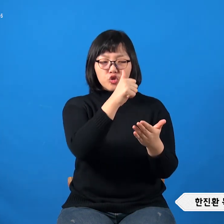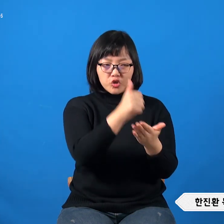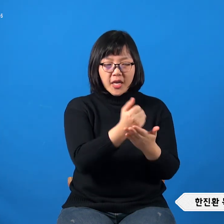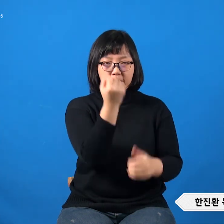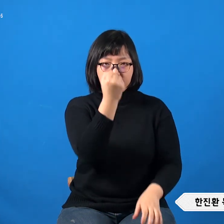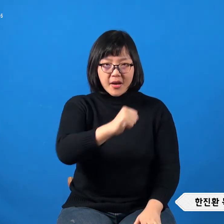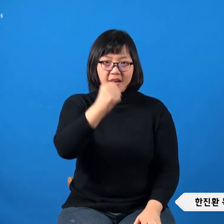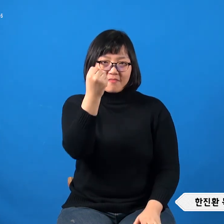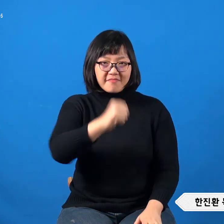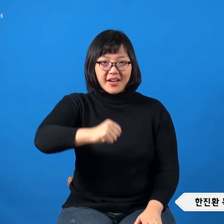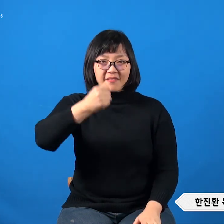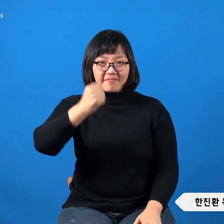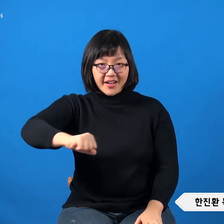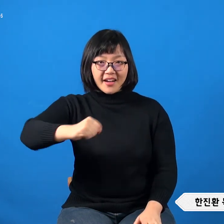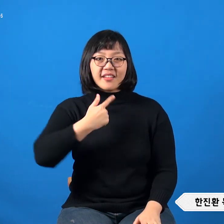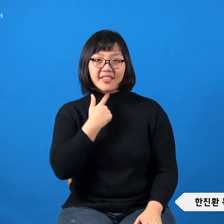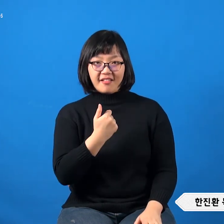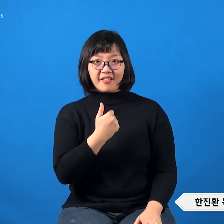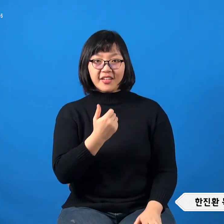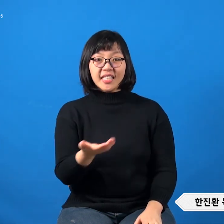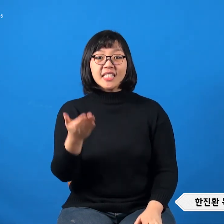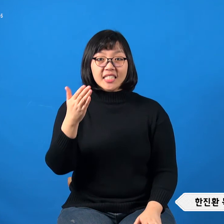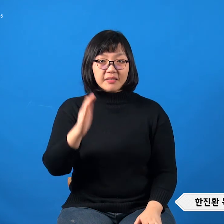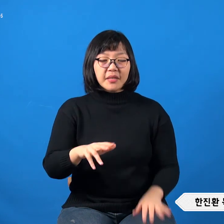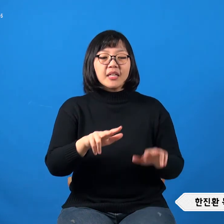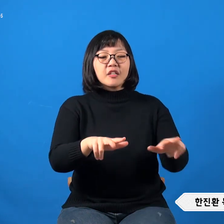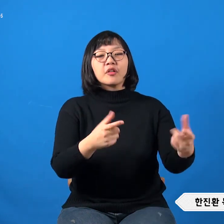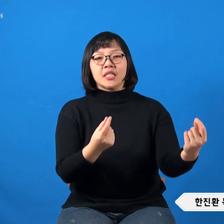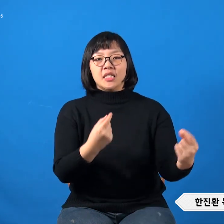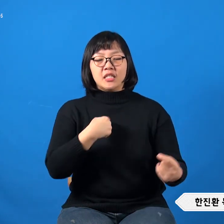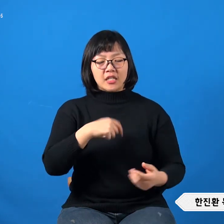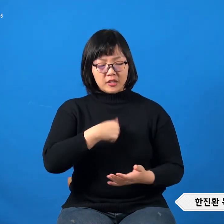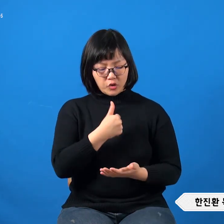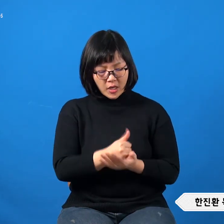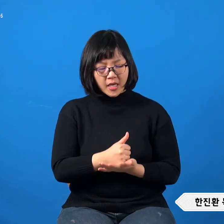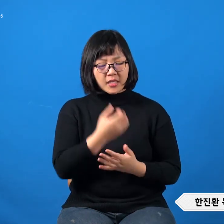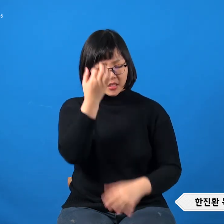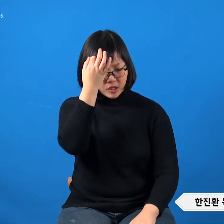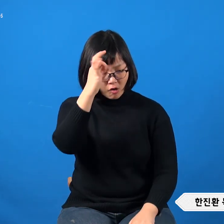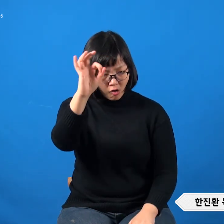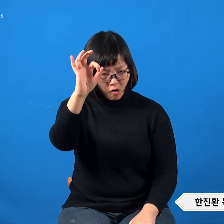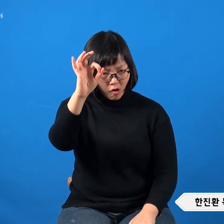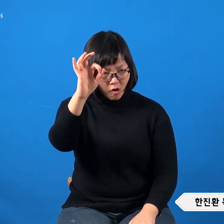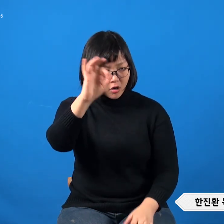점철되었던 요나의 인생에 극적인 터닝 포인트가 만들어지는 것을 봅니다.